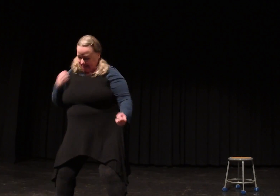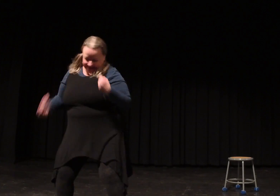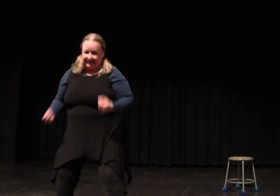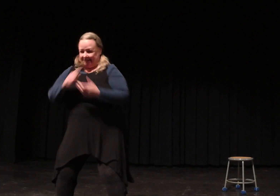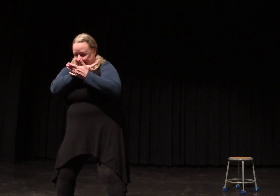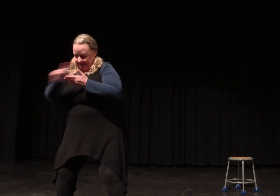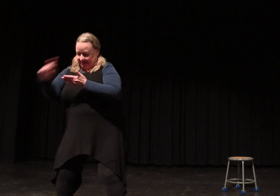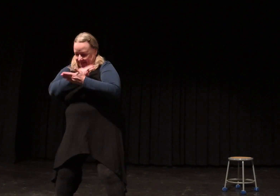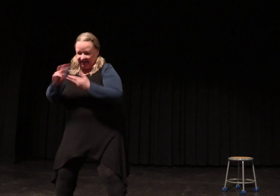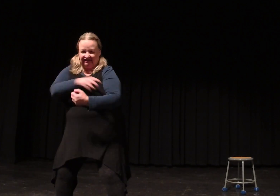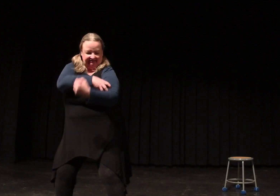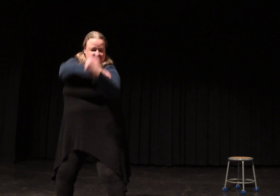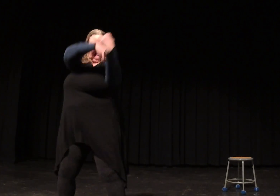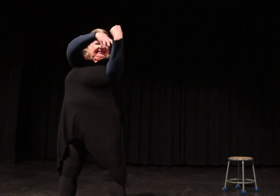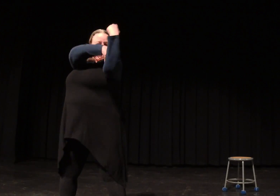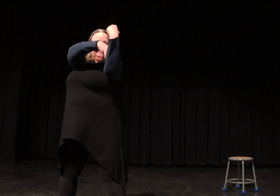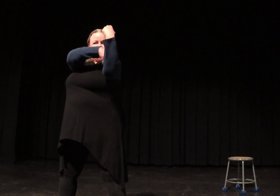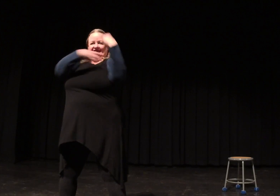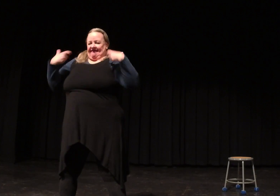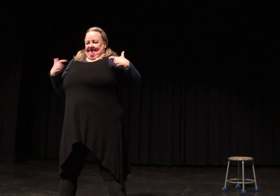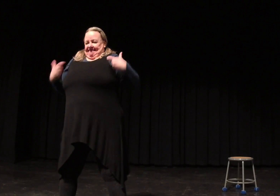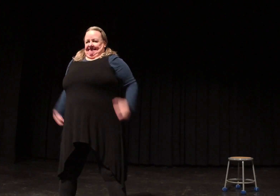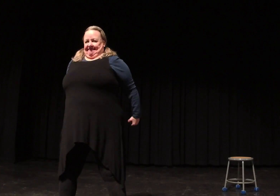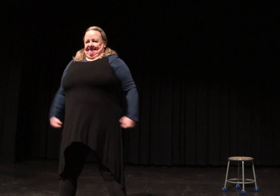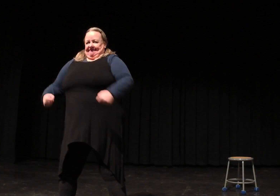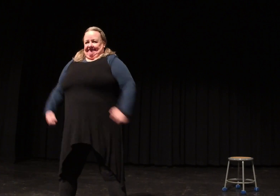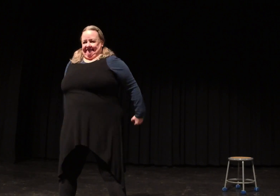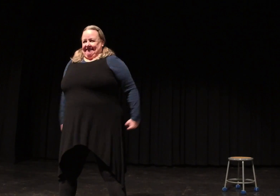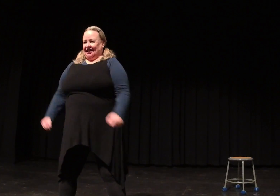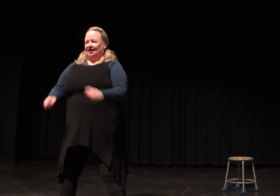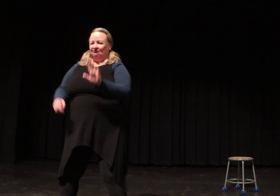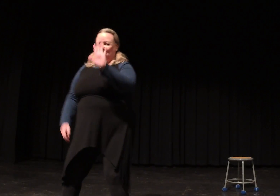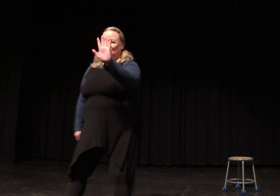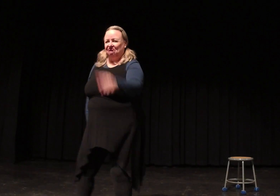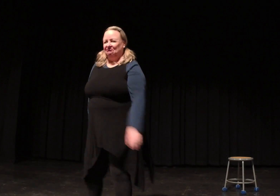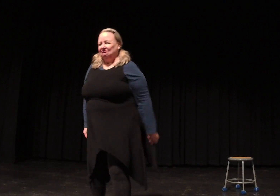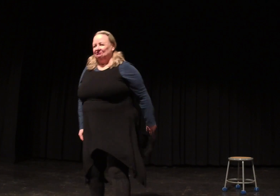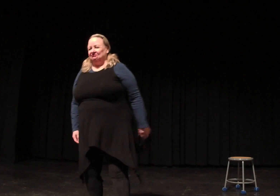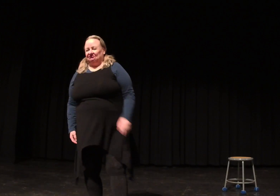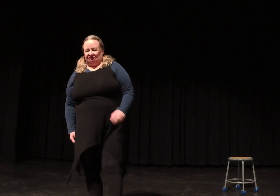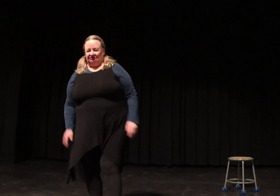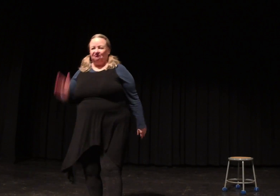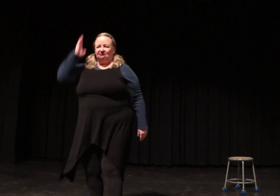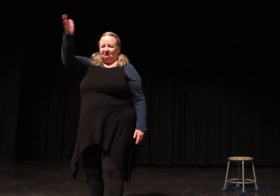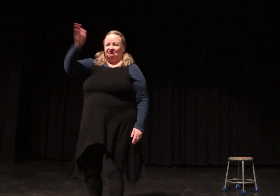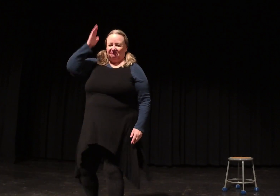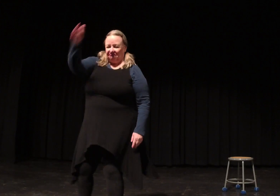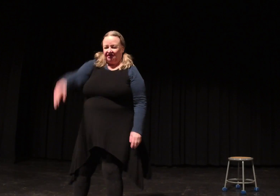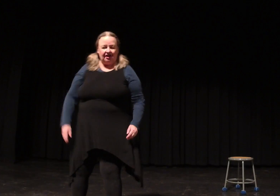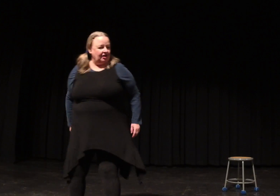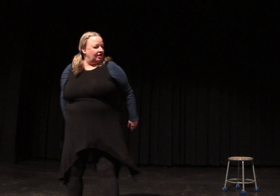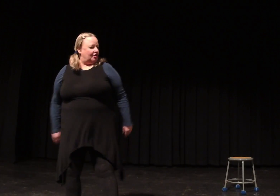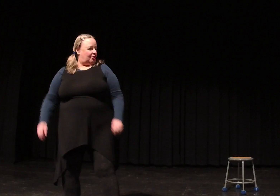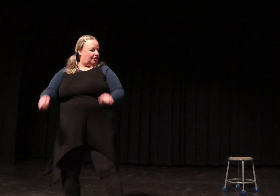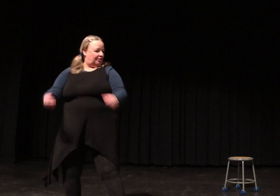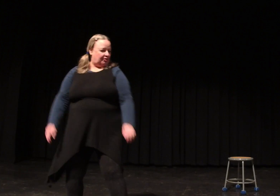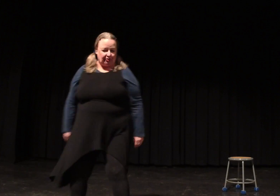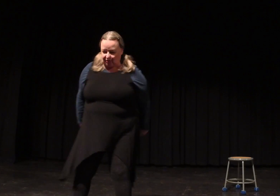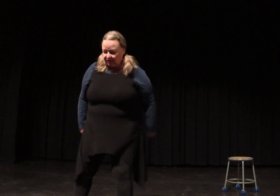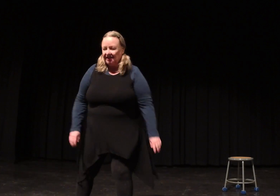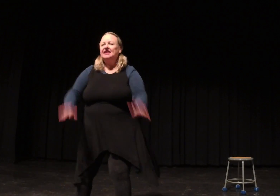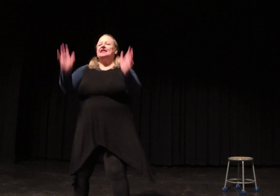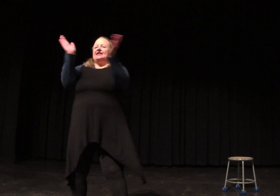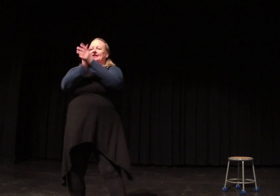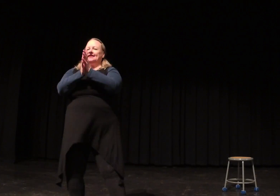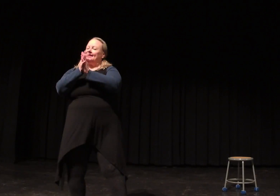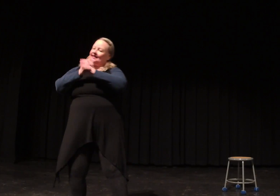là. Hein? Pendant 1 semaine, 2 semaines, là, je vais avoir des gros muscles comme vous, OK? Bon. Hein? On va faire ça plus tard. Hein?